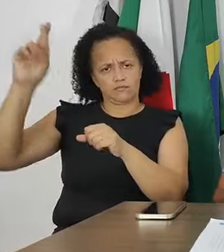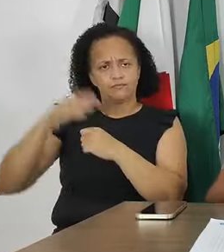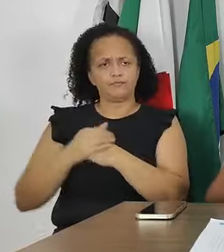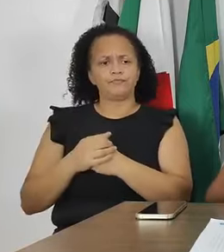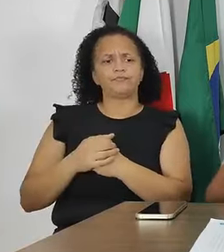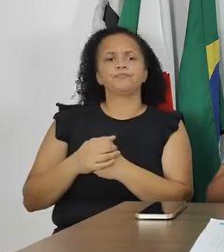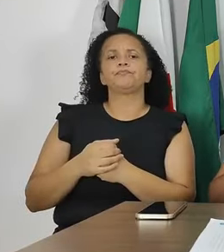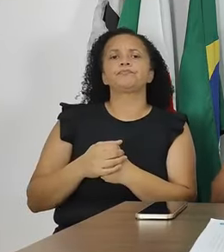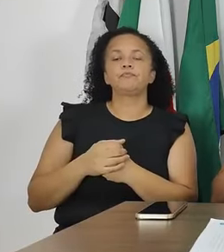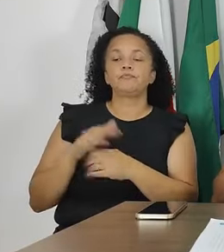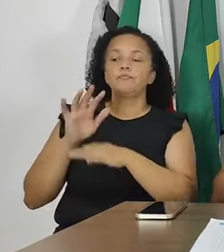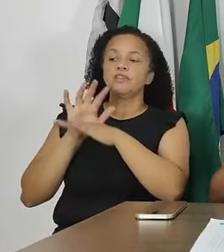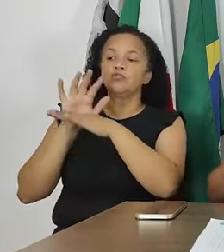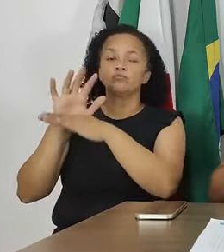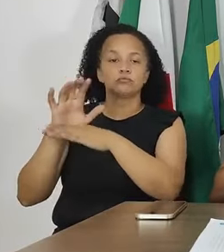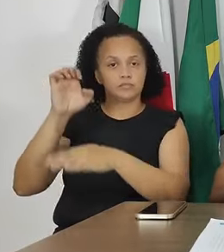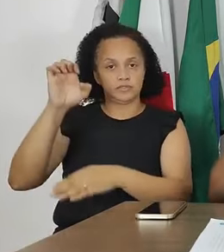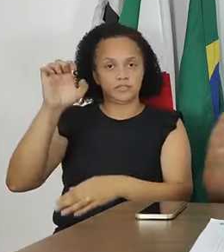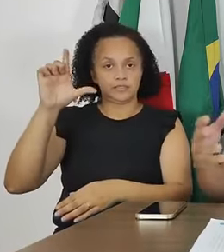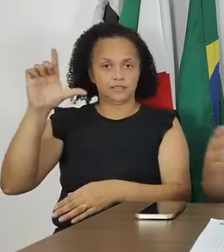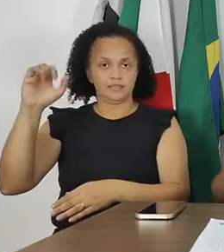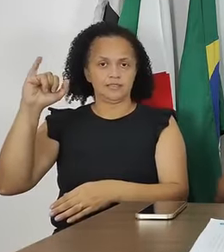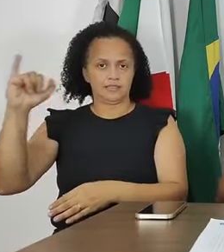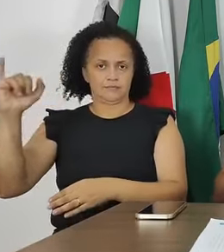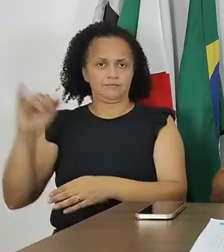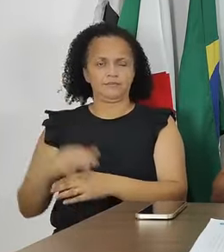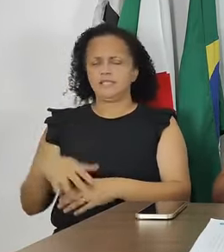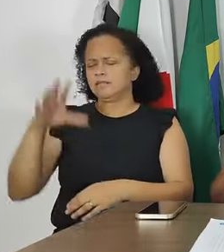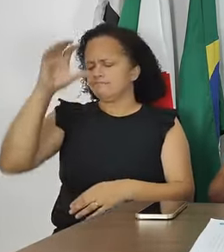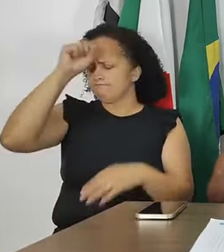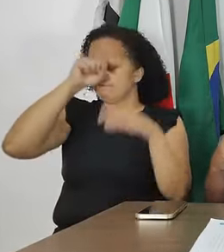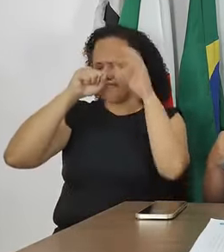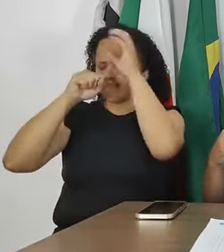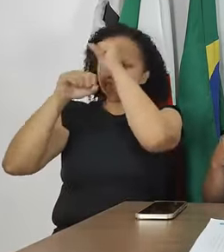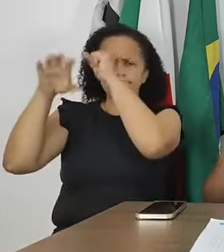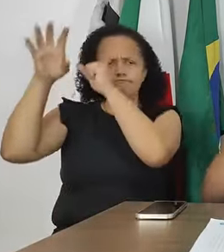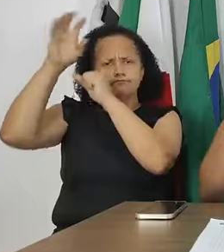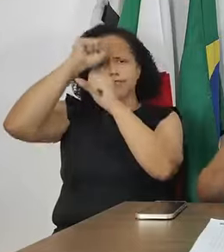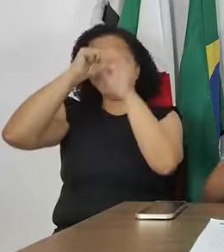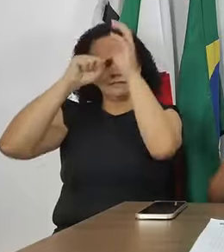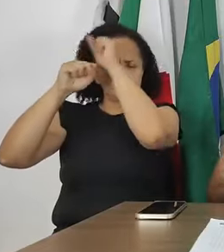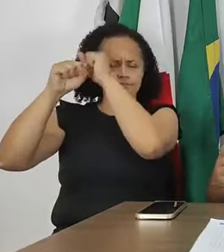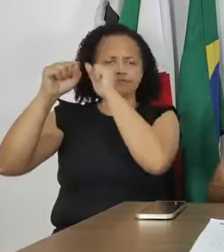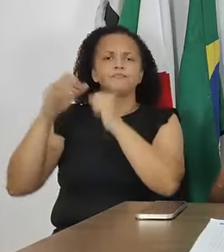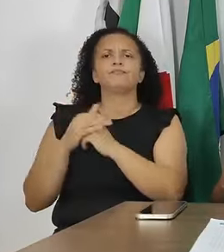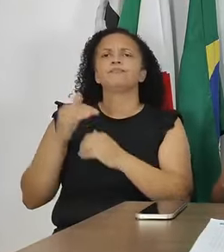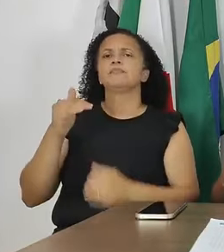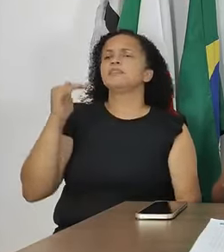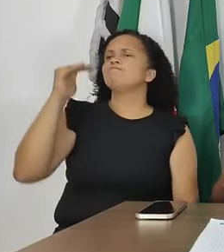a Eli, estava desenvolvendo o seu chamado.